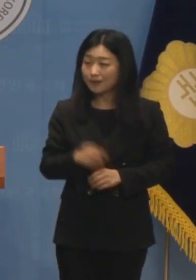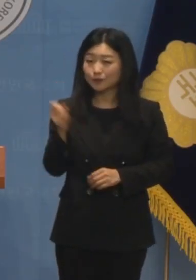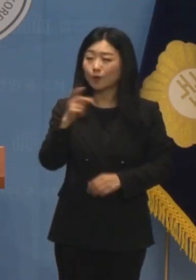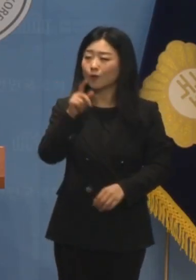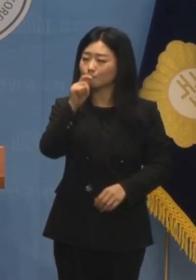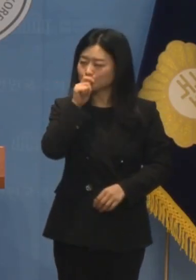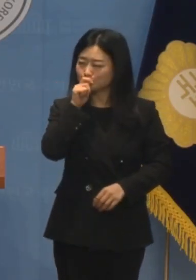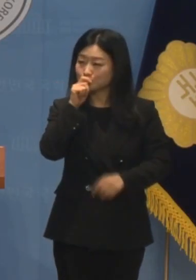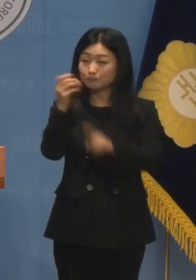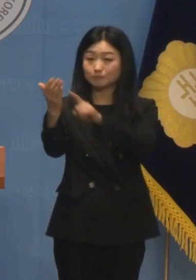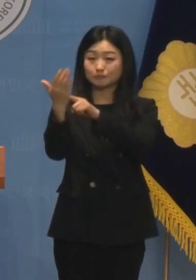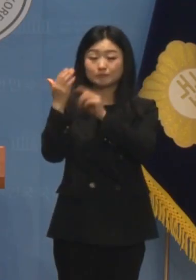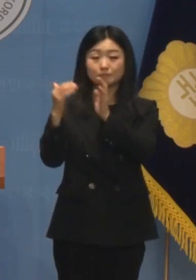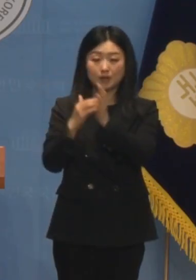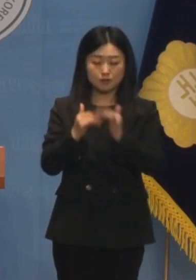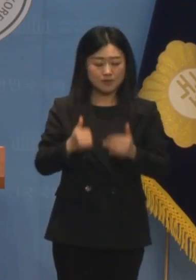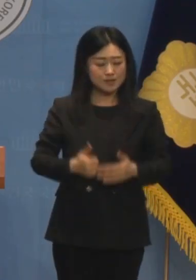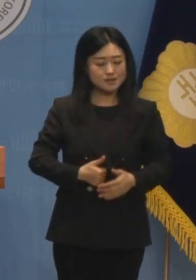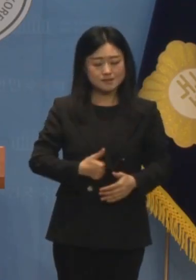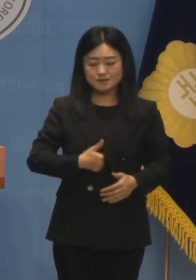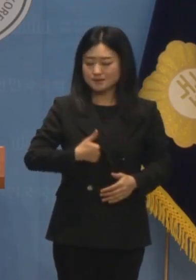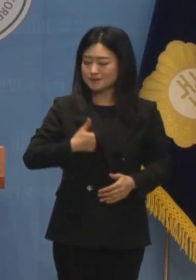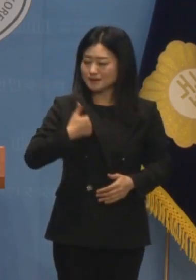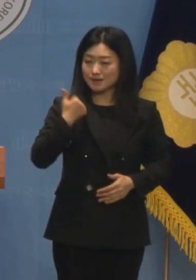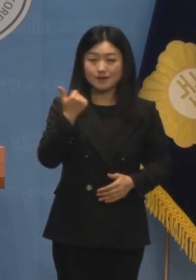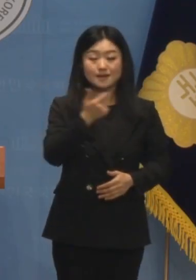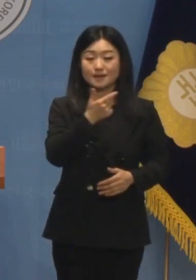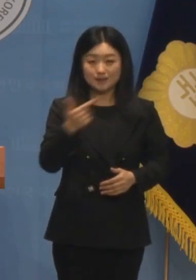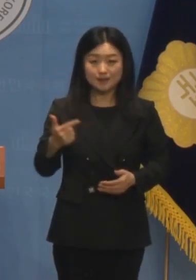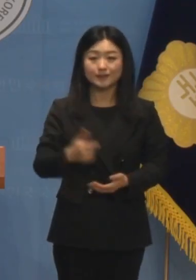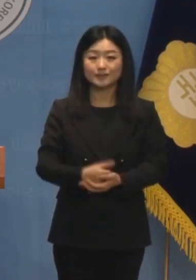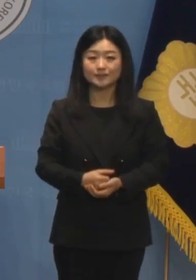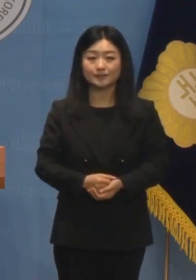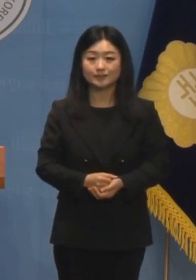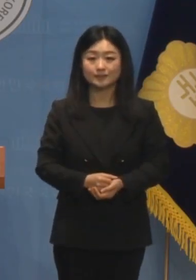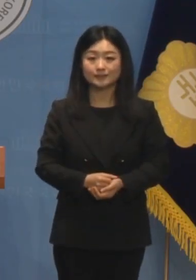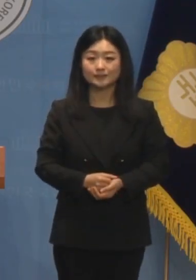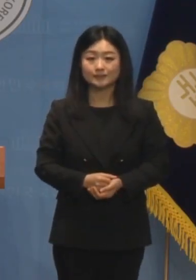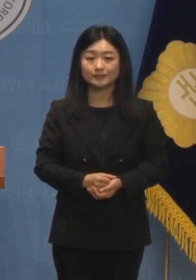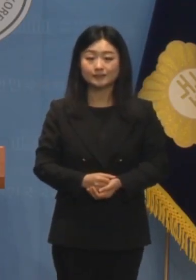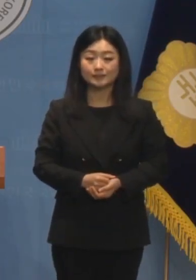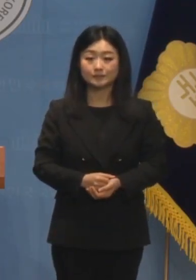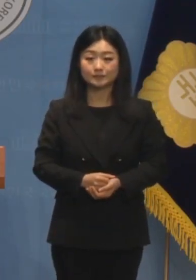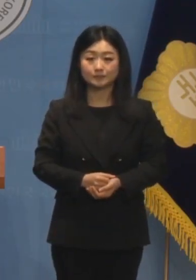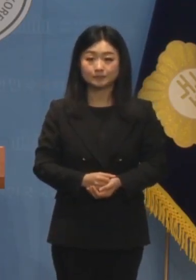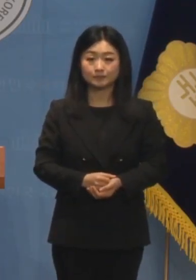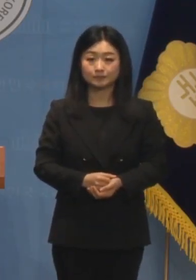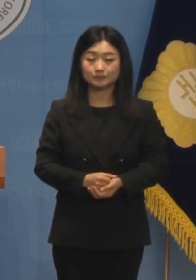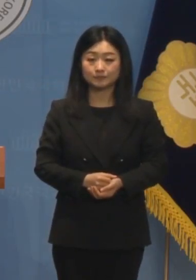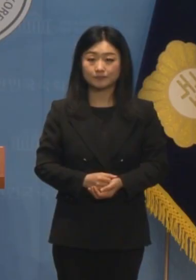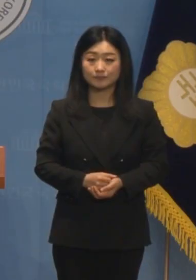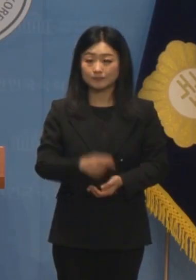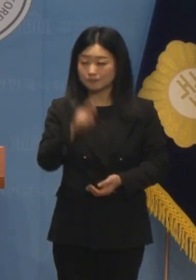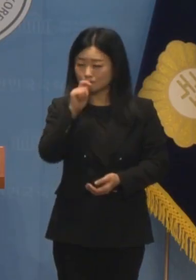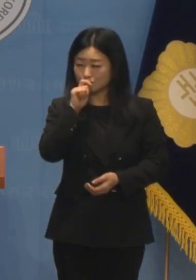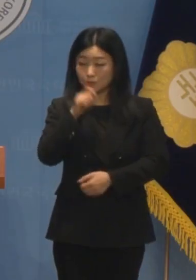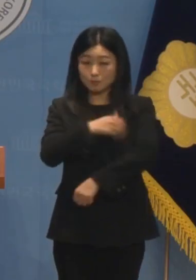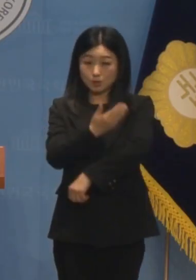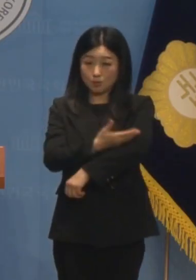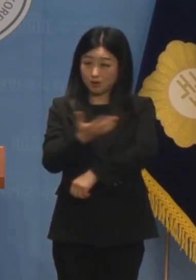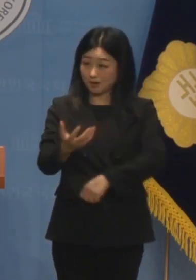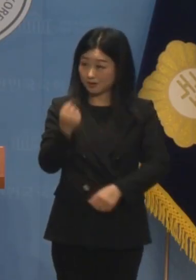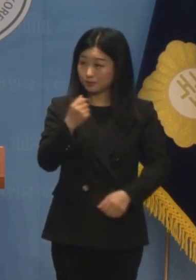침묵으로 국민의 분노를 더욱 키우고 있습니다. 피의자의 묵비권 행사라도